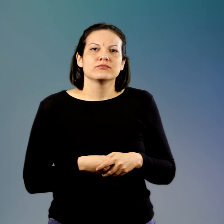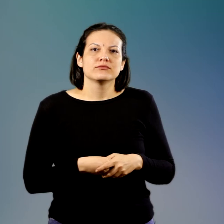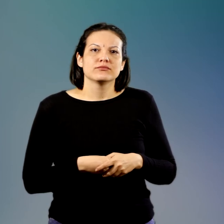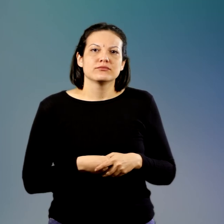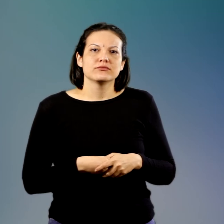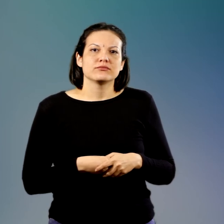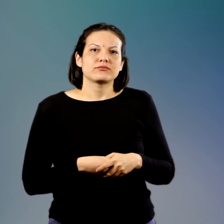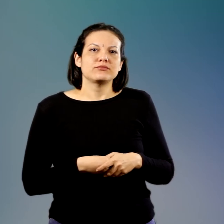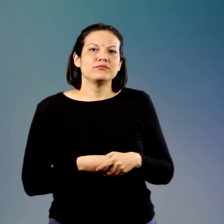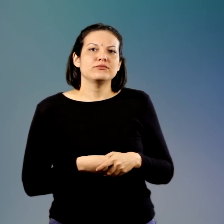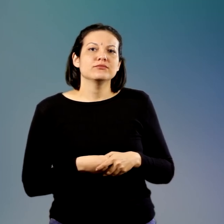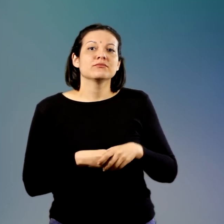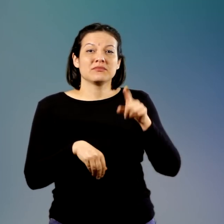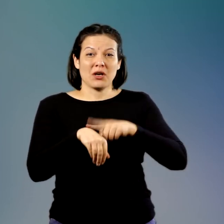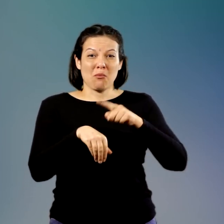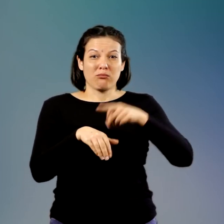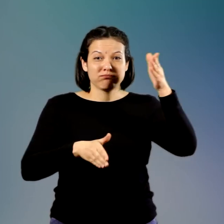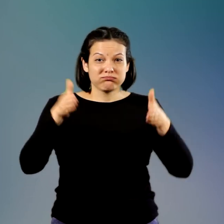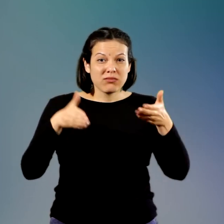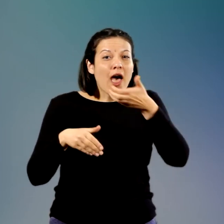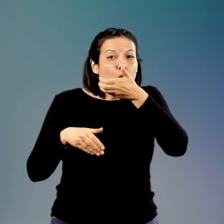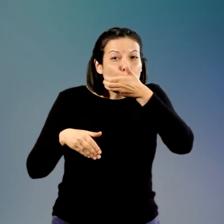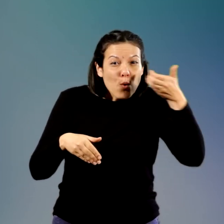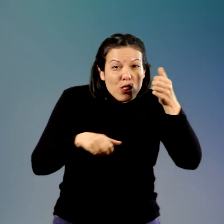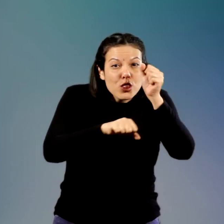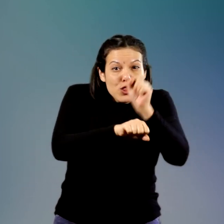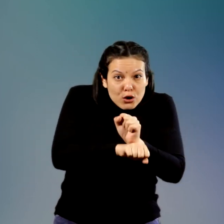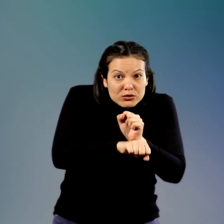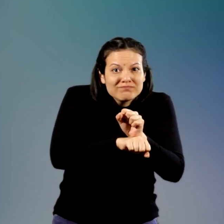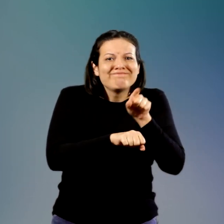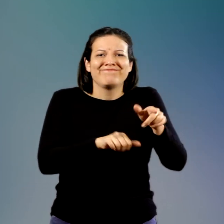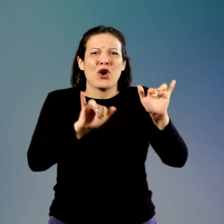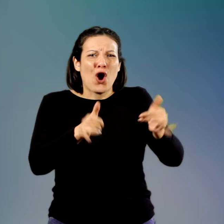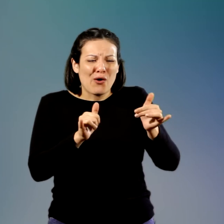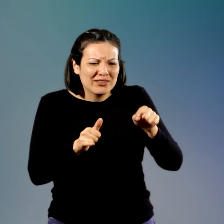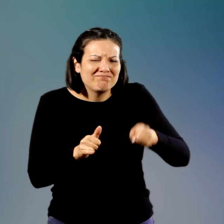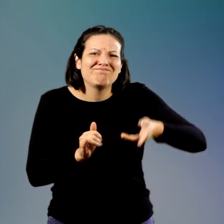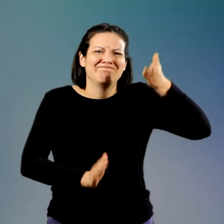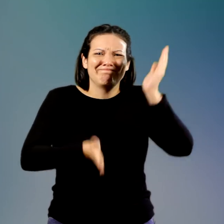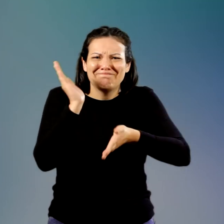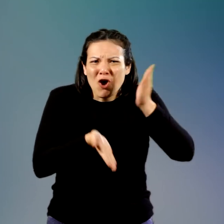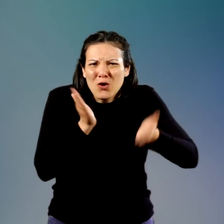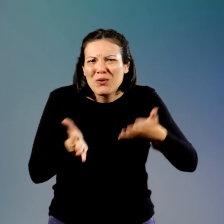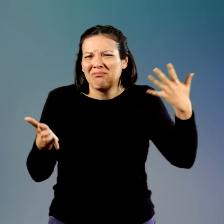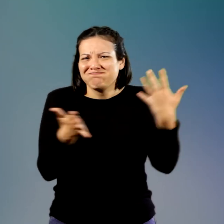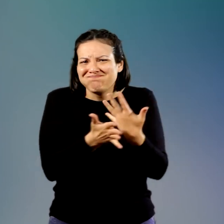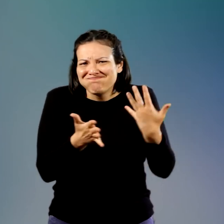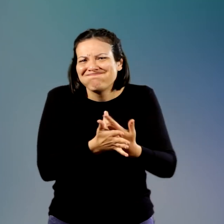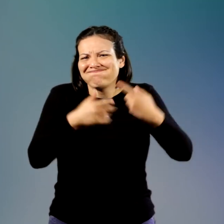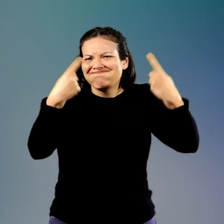durante su secuestro los jóvenes fueron sometidos a torturas y vejámenes en distintos